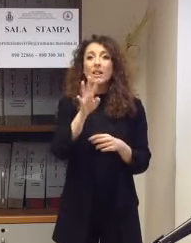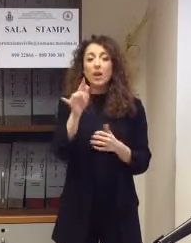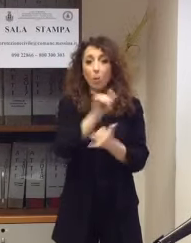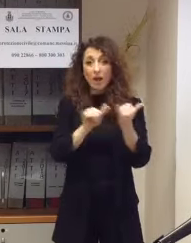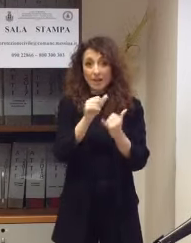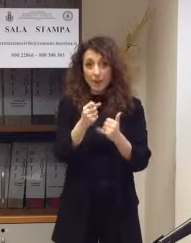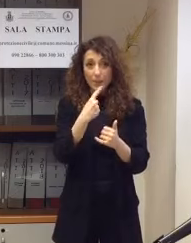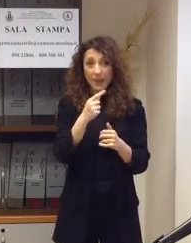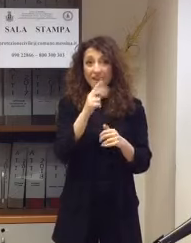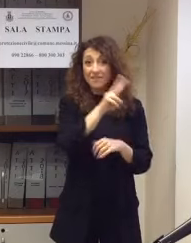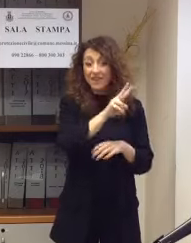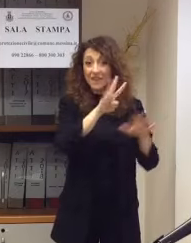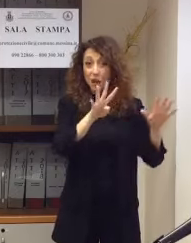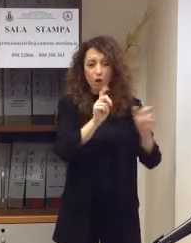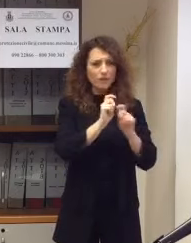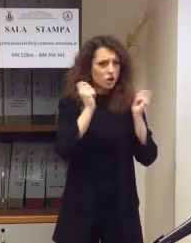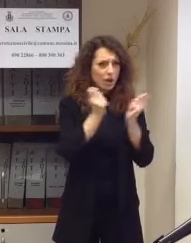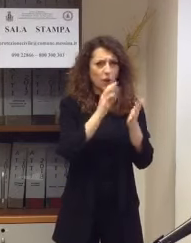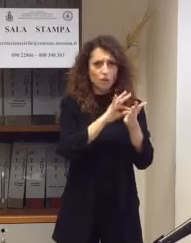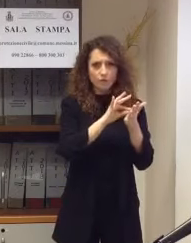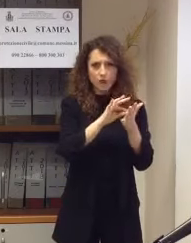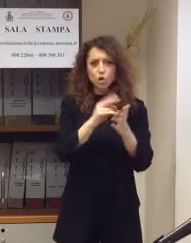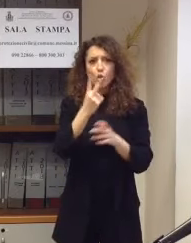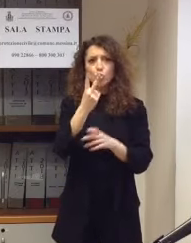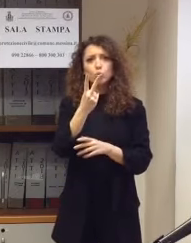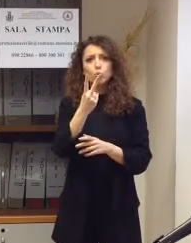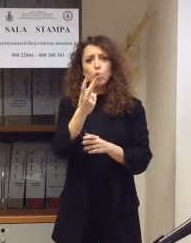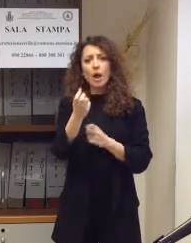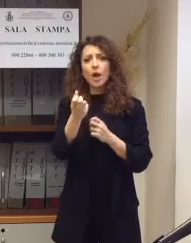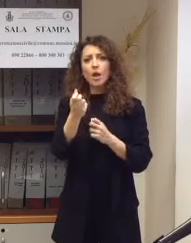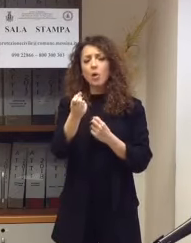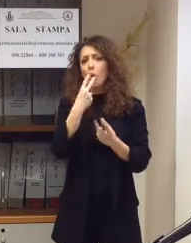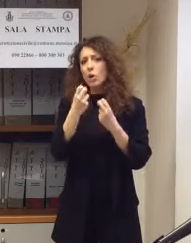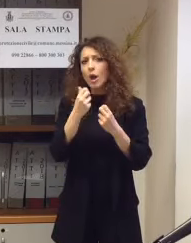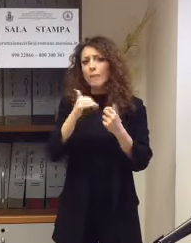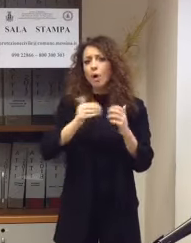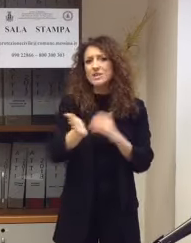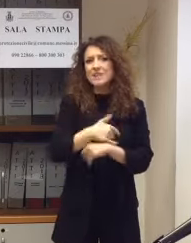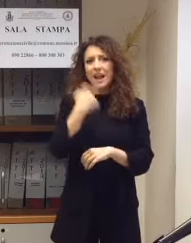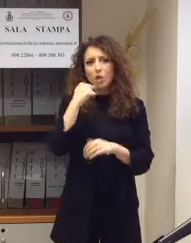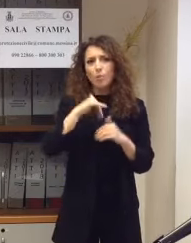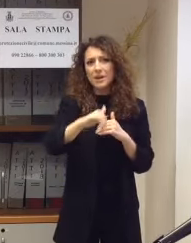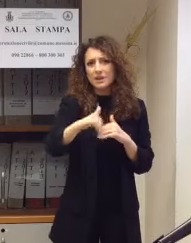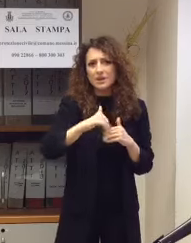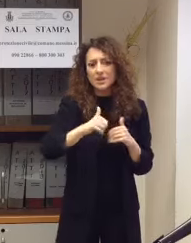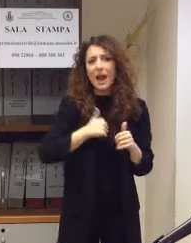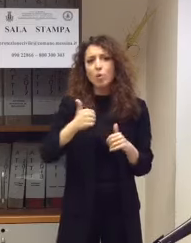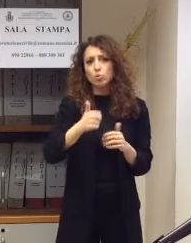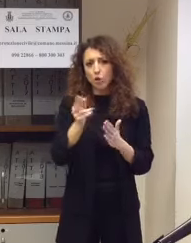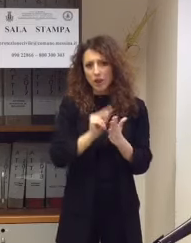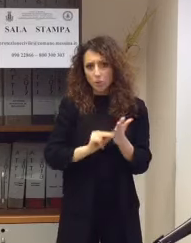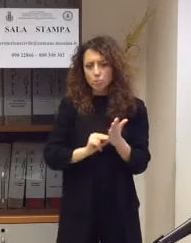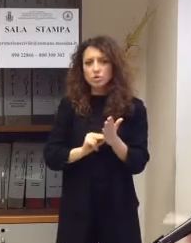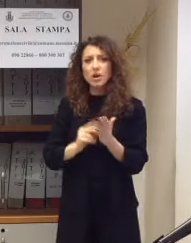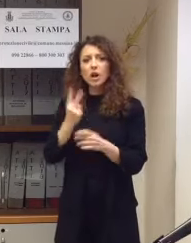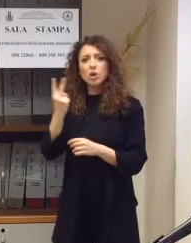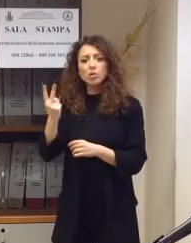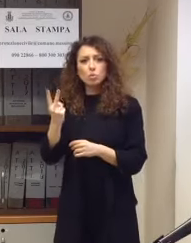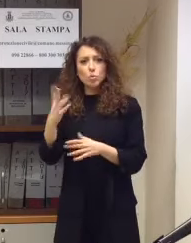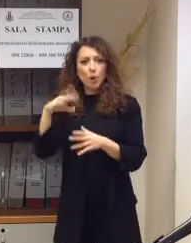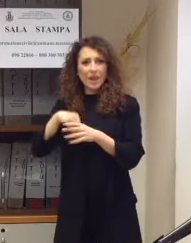delle quali 29 generiche dell'ufficio, 2 per comunicazione di attraversamento sullo stretto e autodenunzia, 2 ad uso